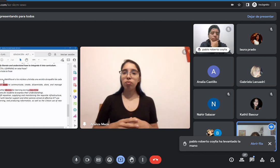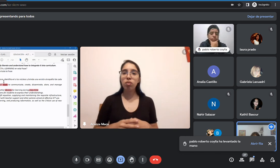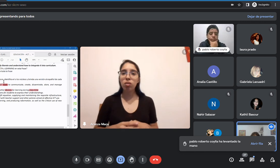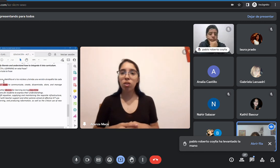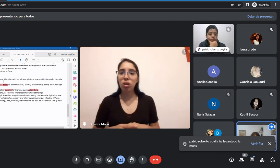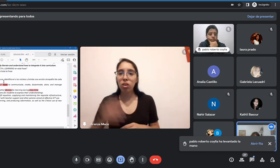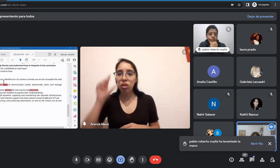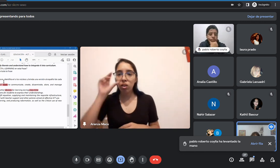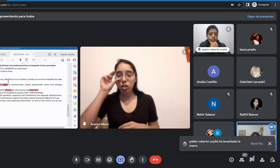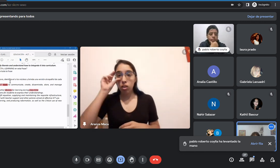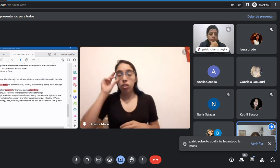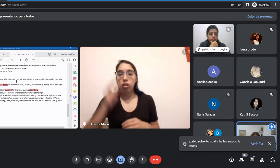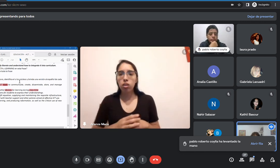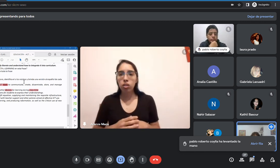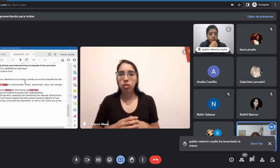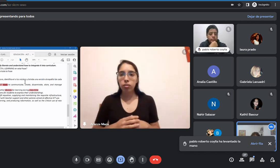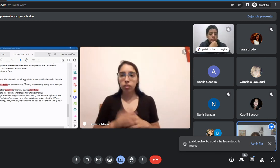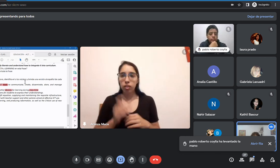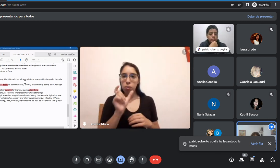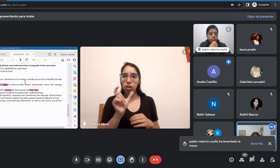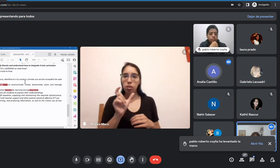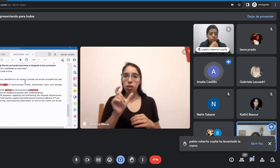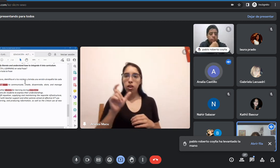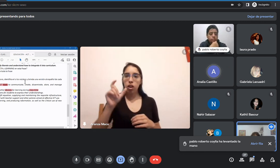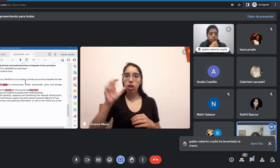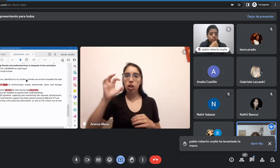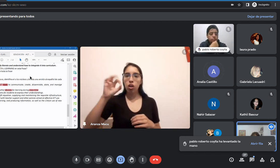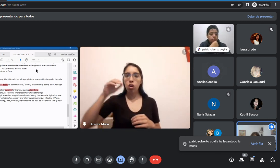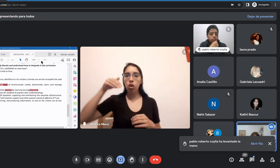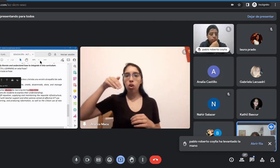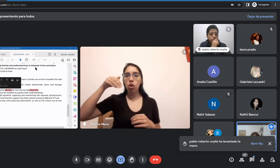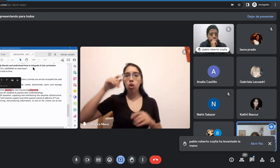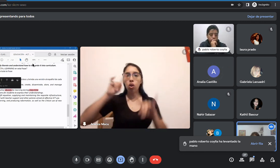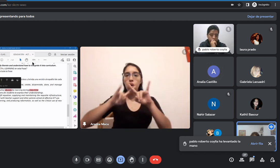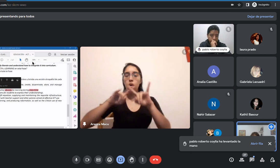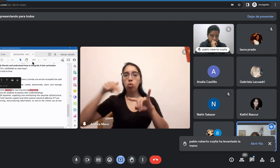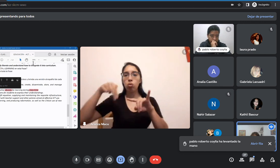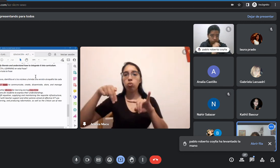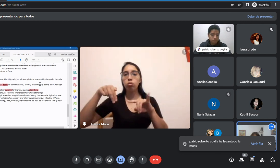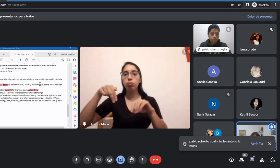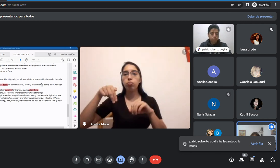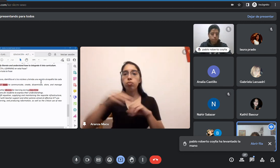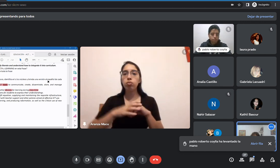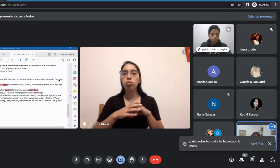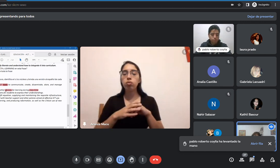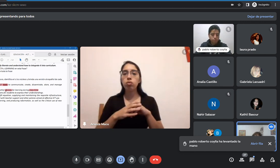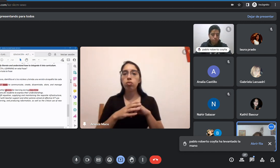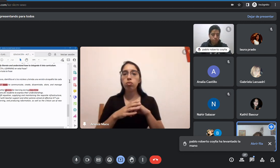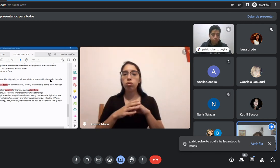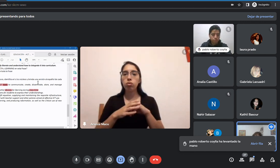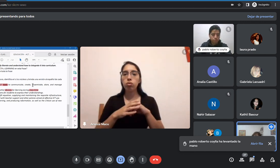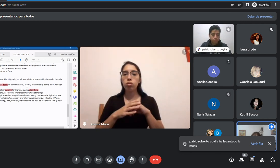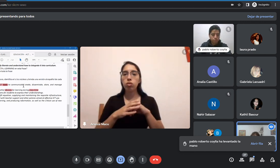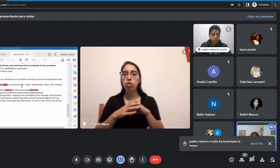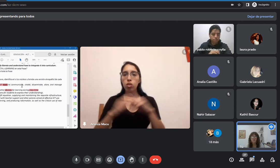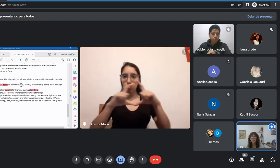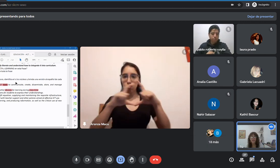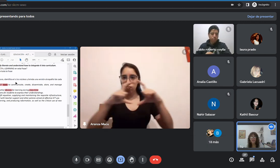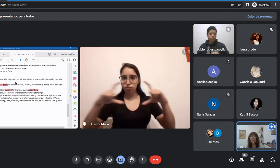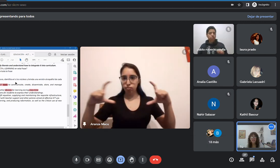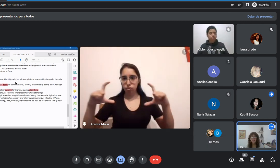núcleo, que sigue la frase. Y claro, acá se corta en el or, que es, viene después otro